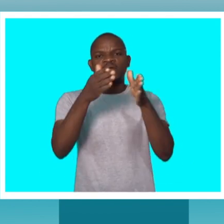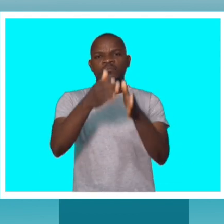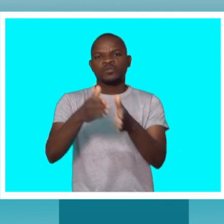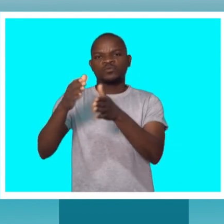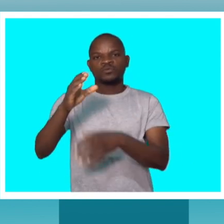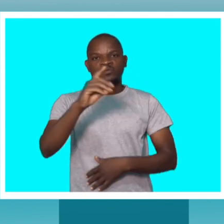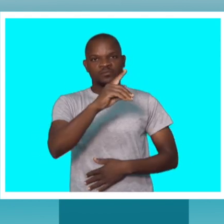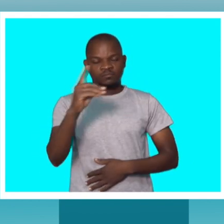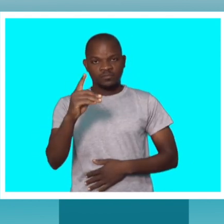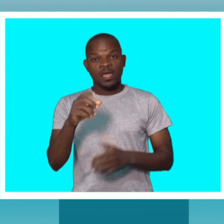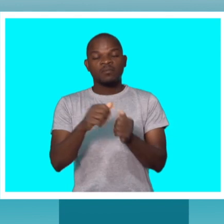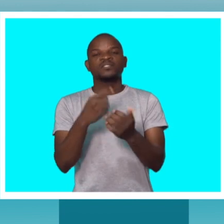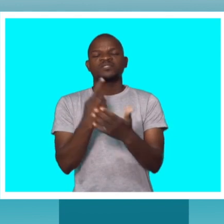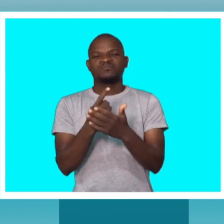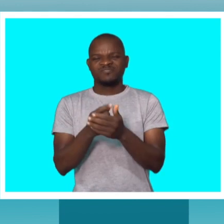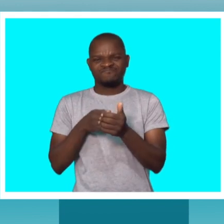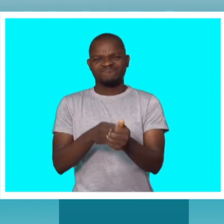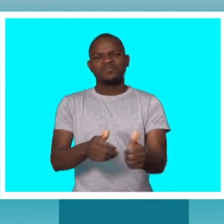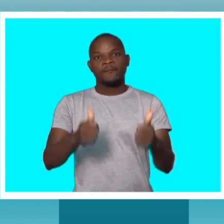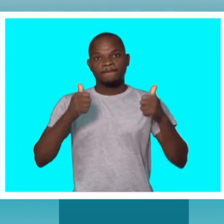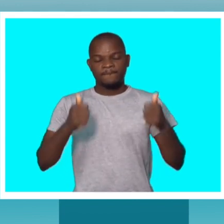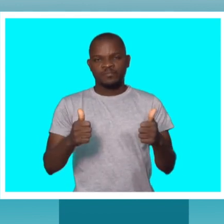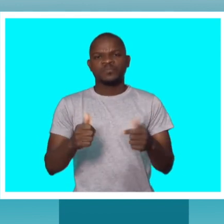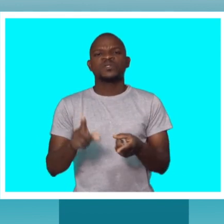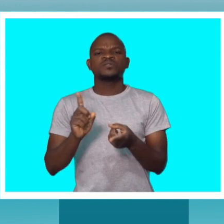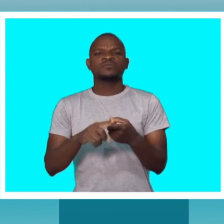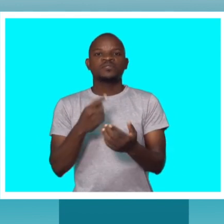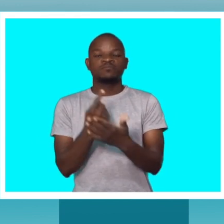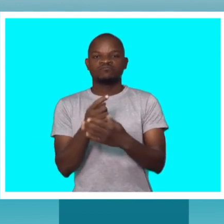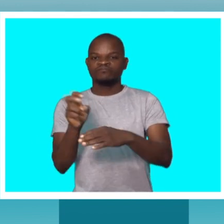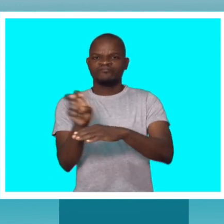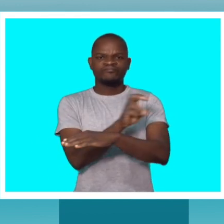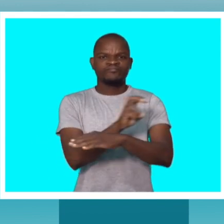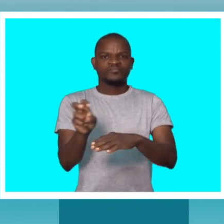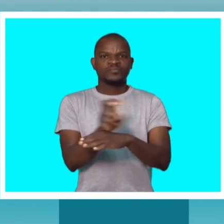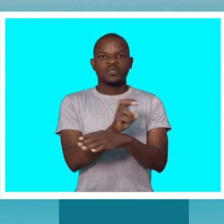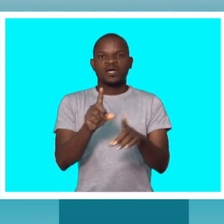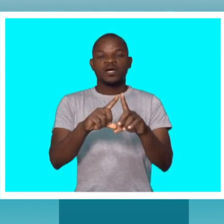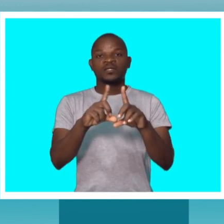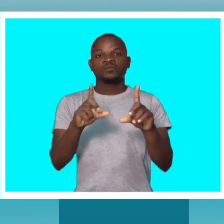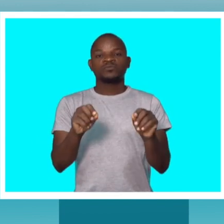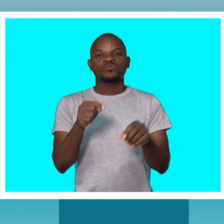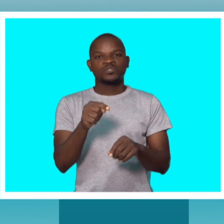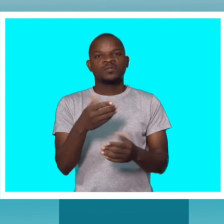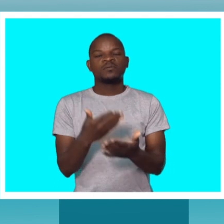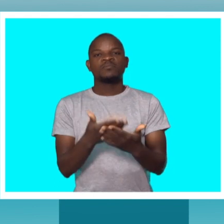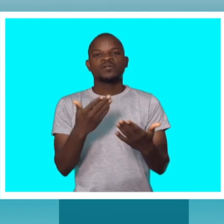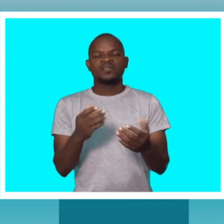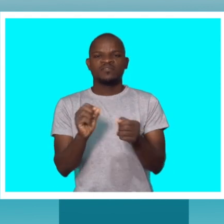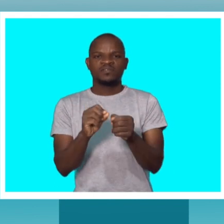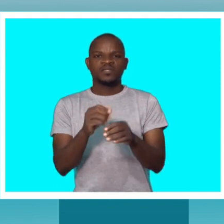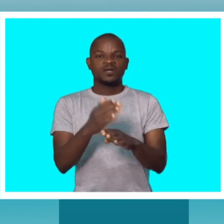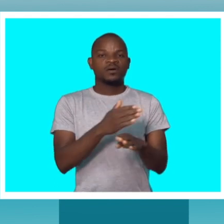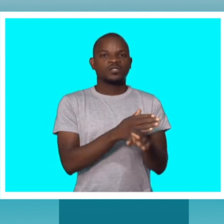com deficiência, claro, se for bem implementada. É importante monitorar a sua implementação para assegurar